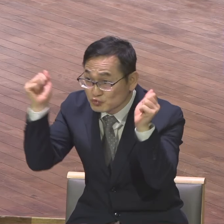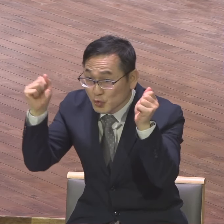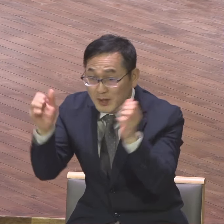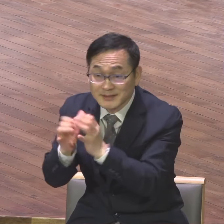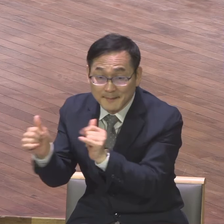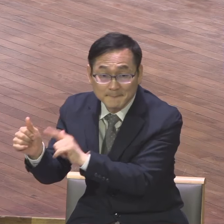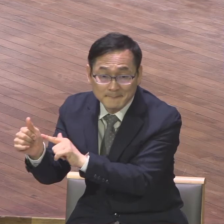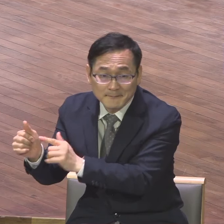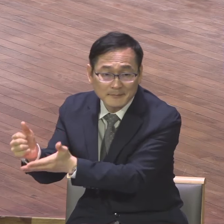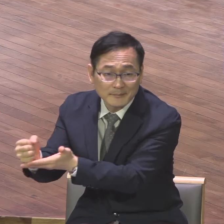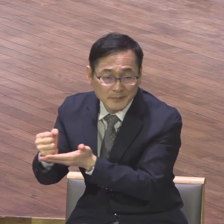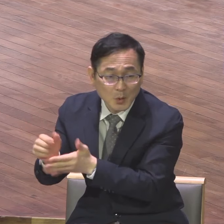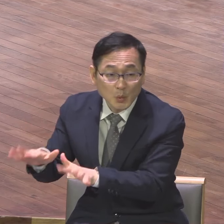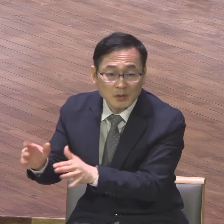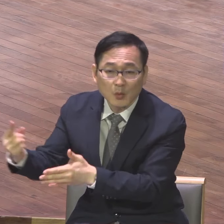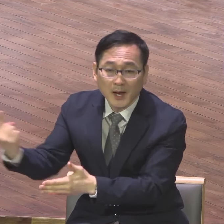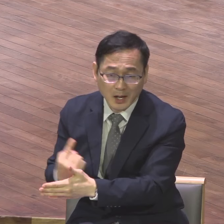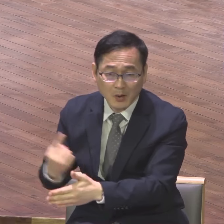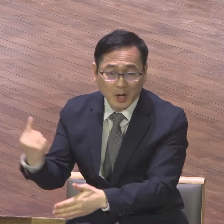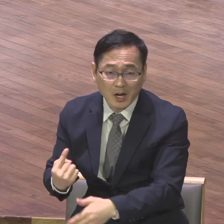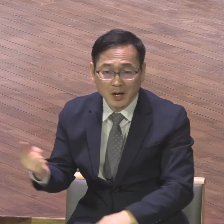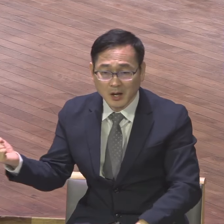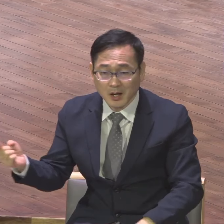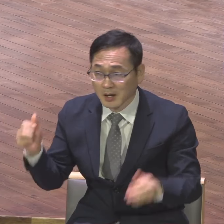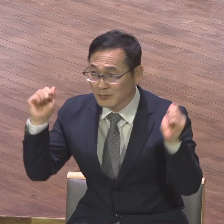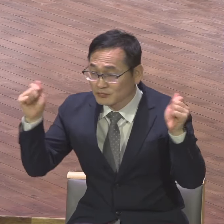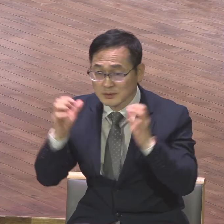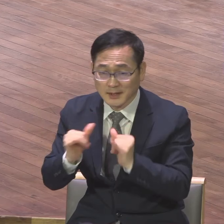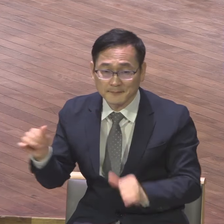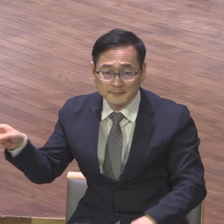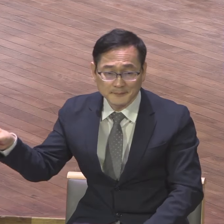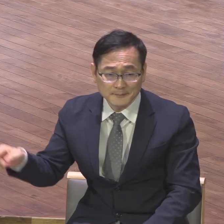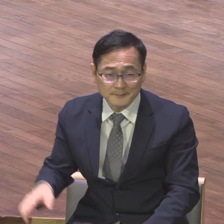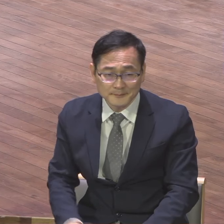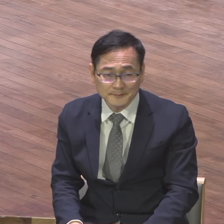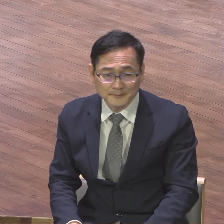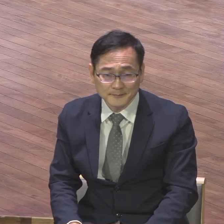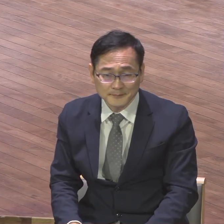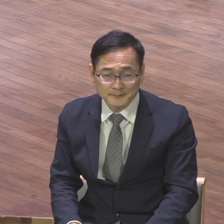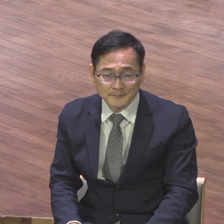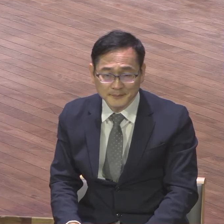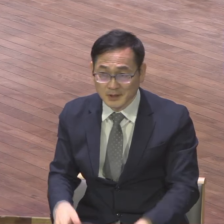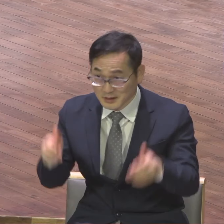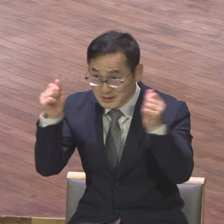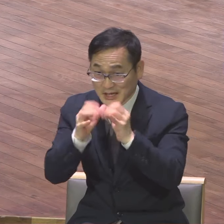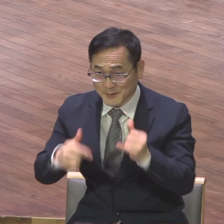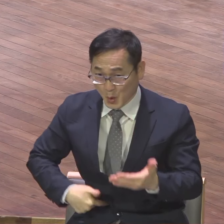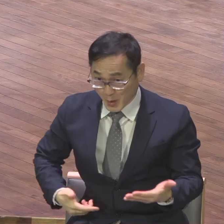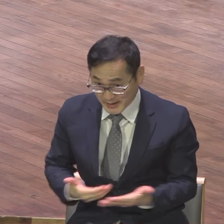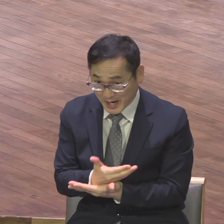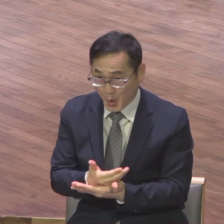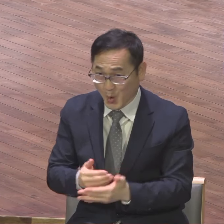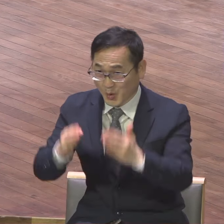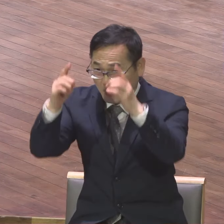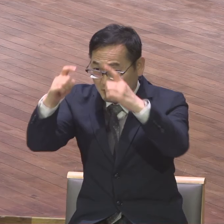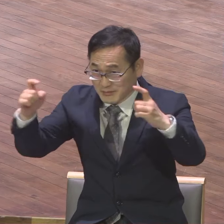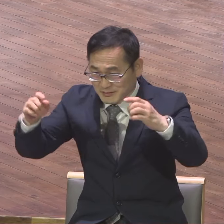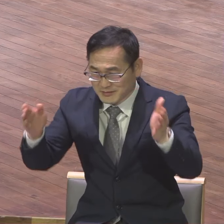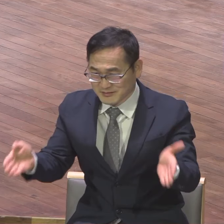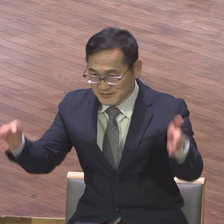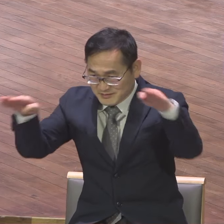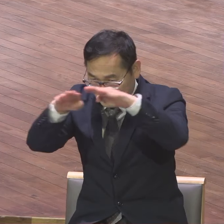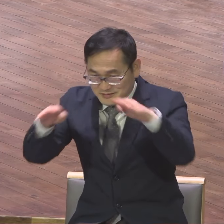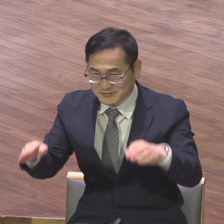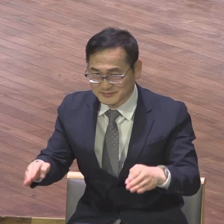들었어요. 무속인이 지금 와있다고. 무속인들이 회개하고 밥당 다 까부수고